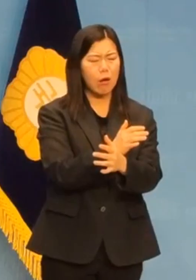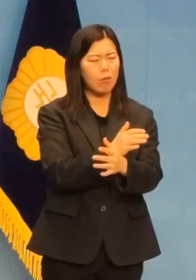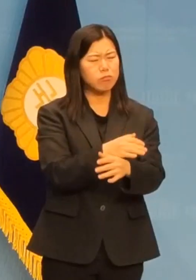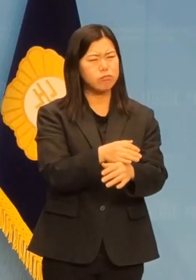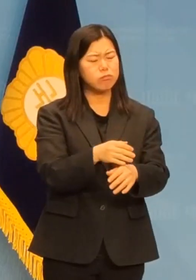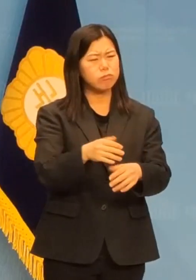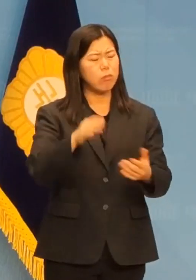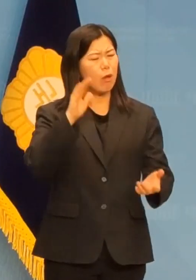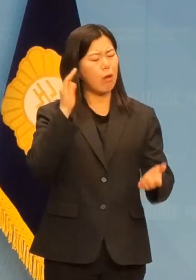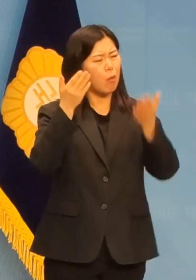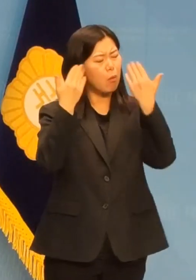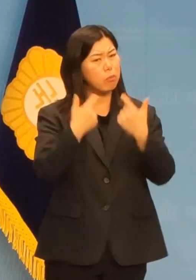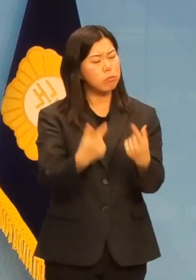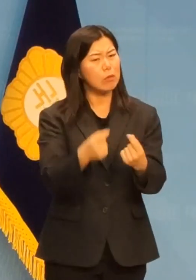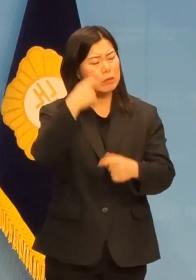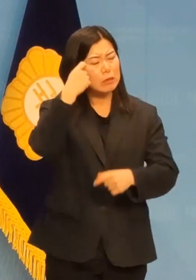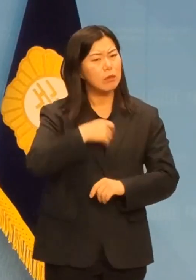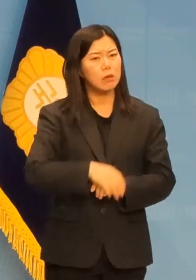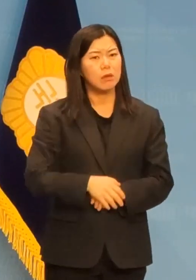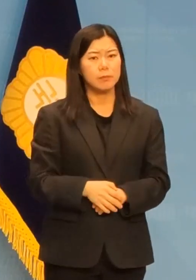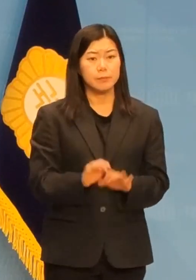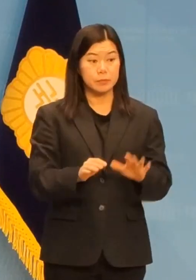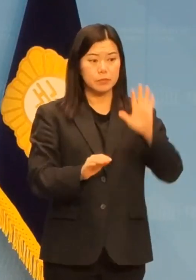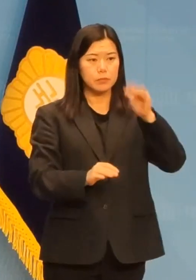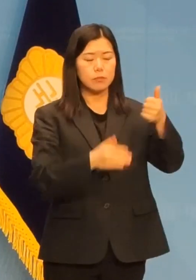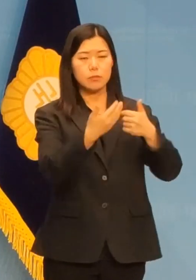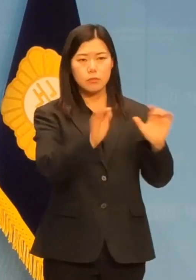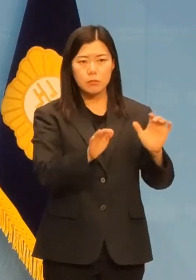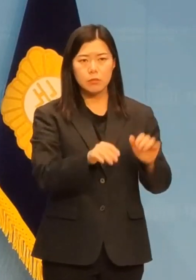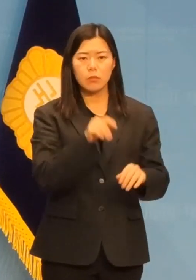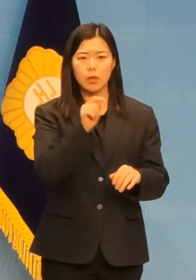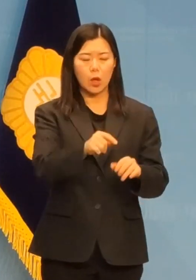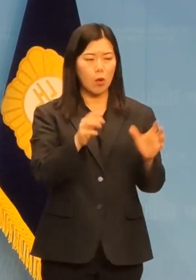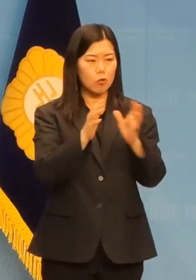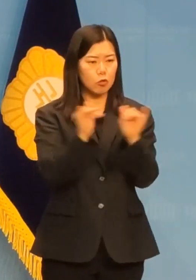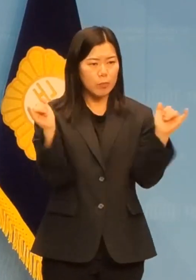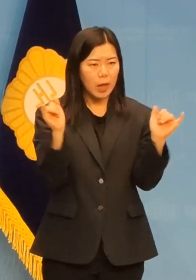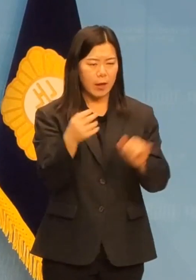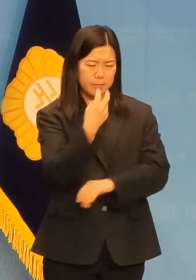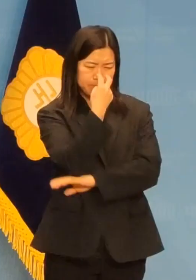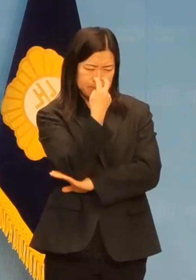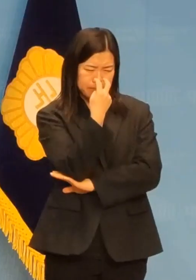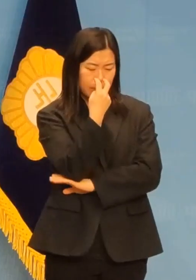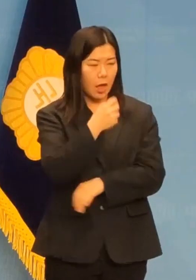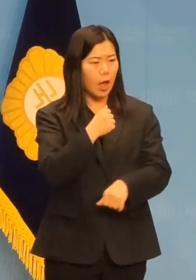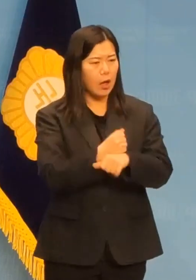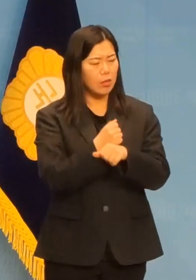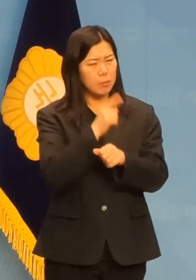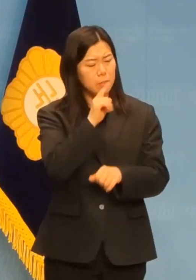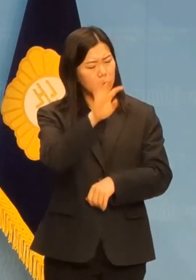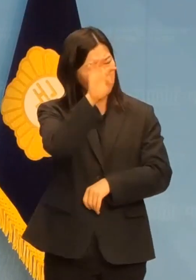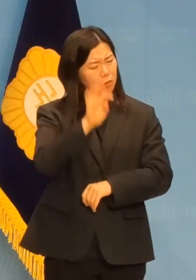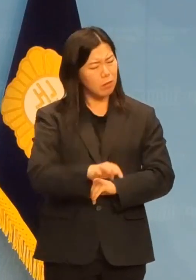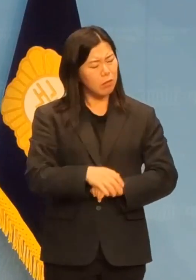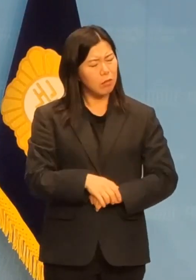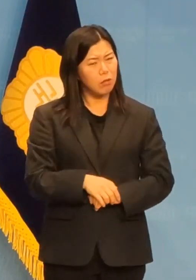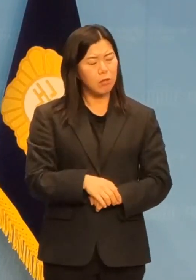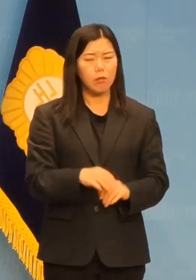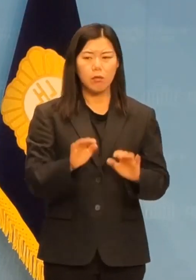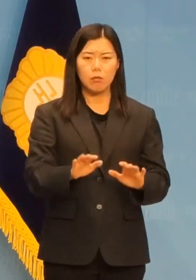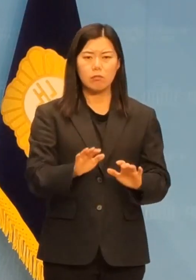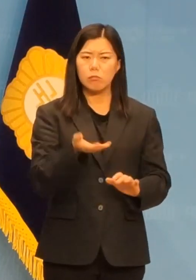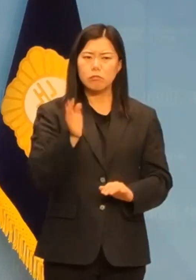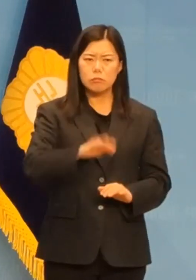생방송 업무보고 현장. 대통령실은 이를 국민의 감시 대상이 되겠다는 의미라고 설명했지만